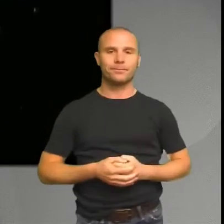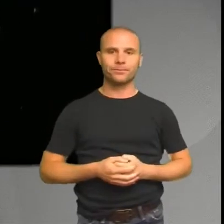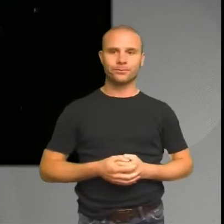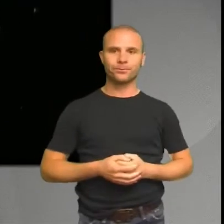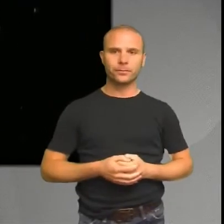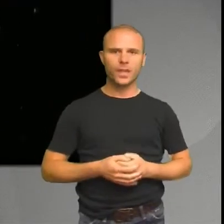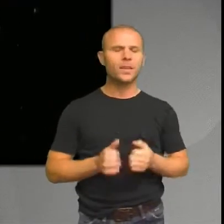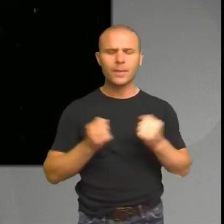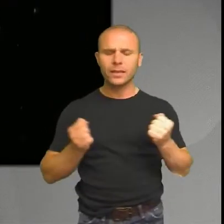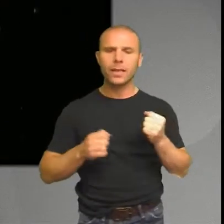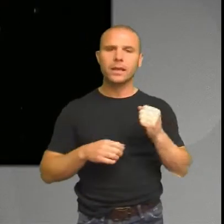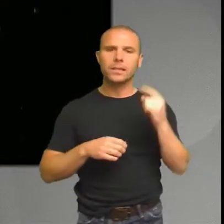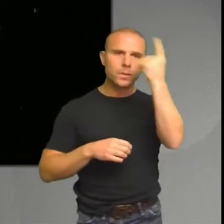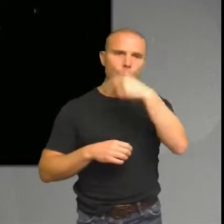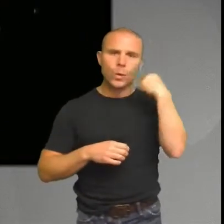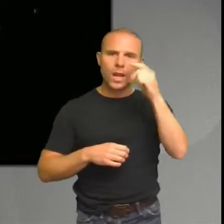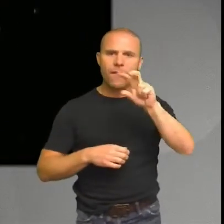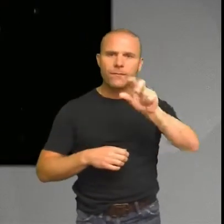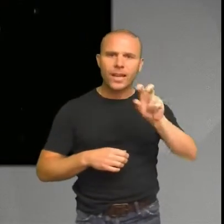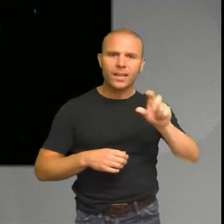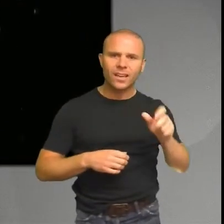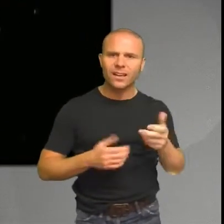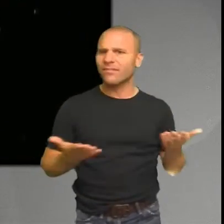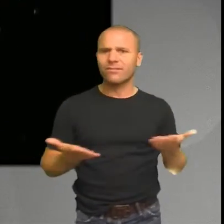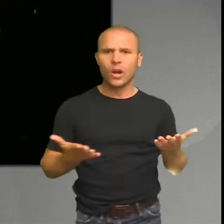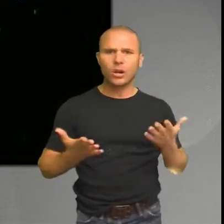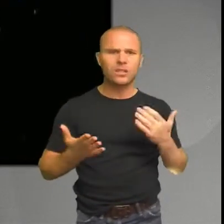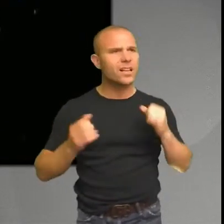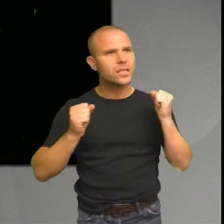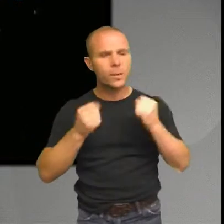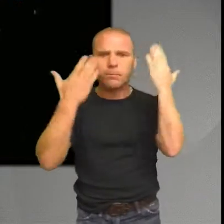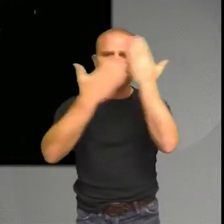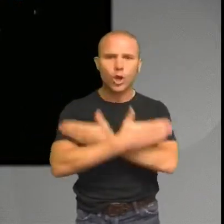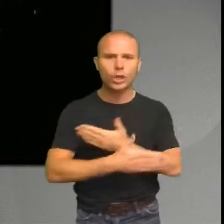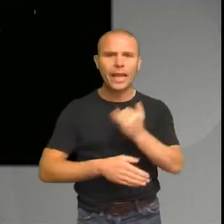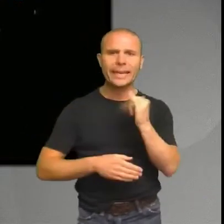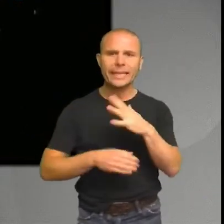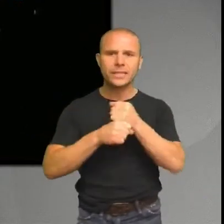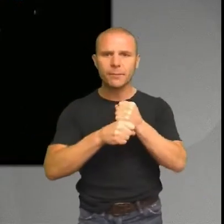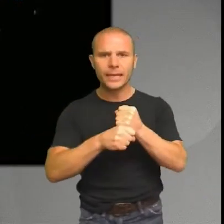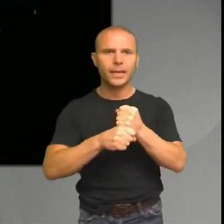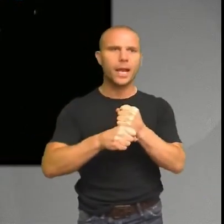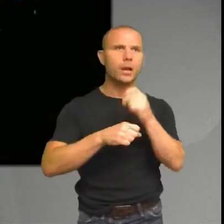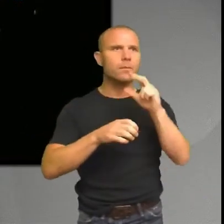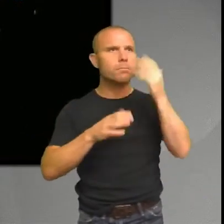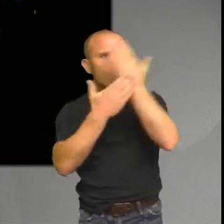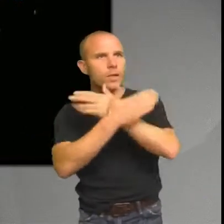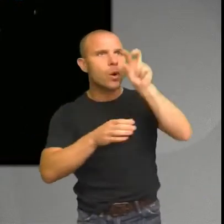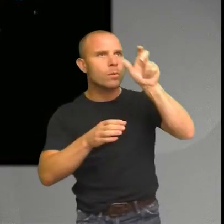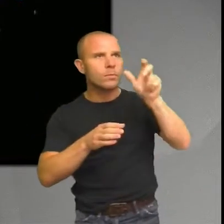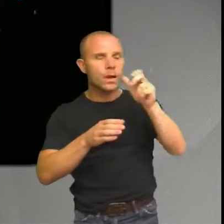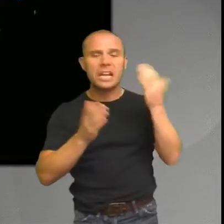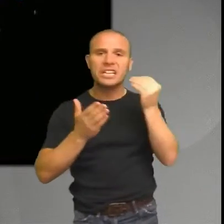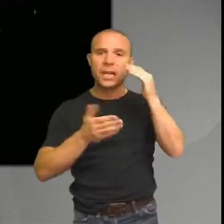Vad är nu dessa solfläckar för något? Dessa mörka, instabila magnetiska områden har lägre temperaturer än omgivningen på